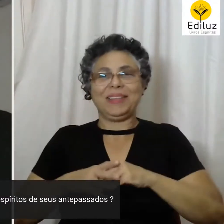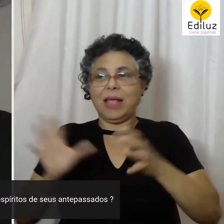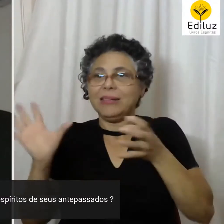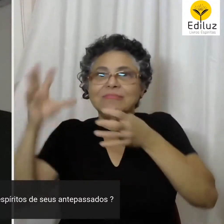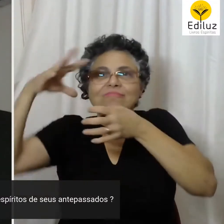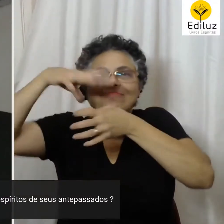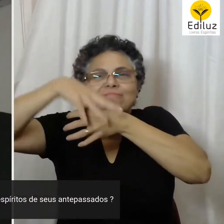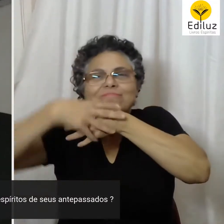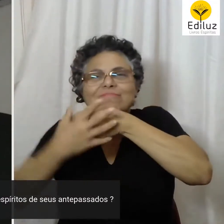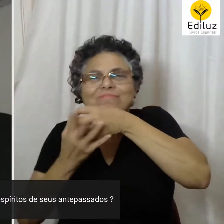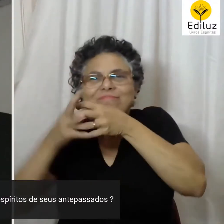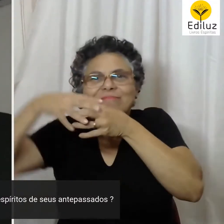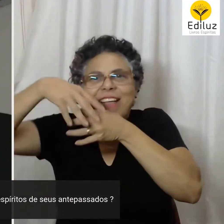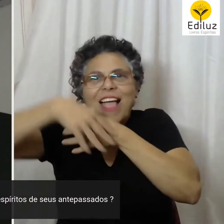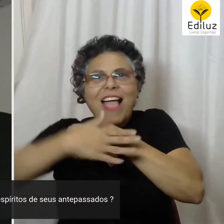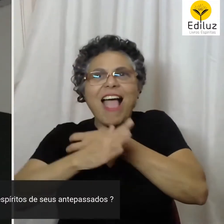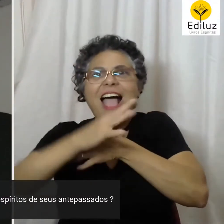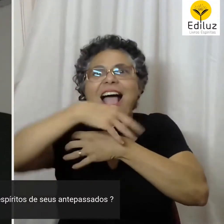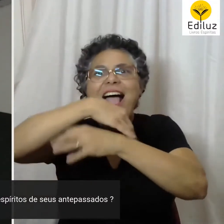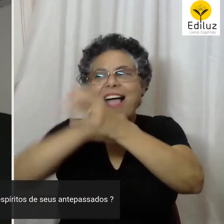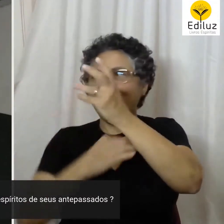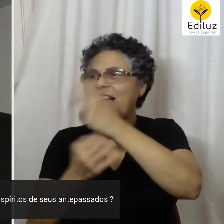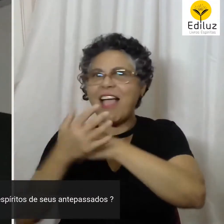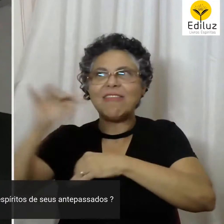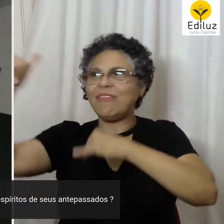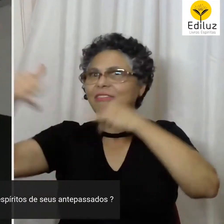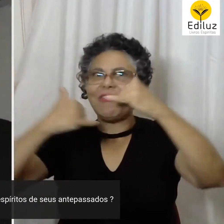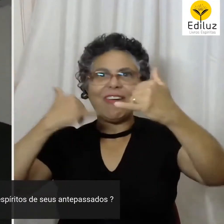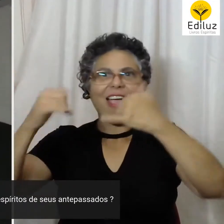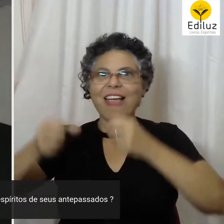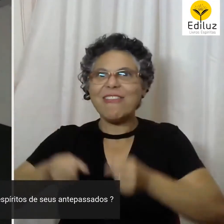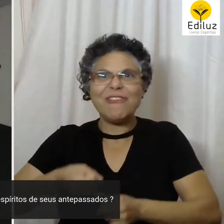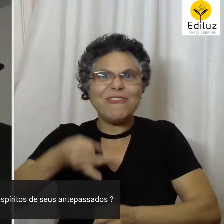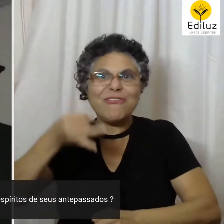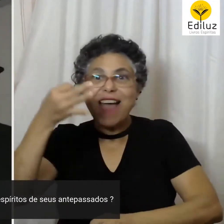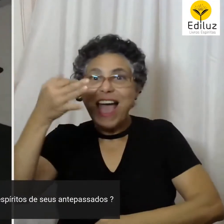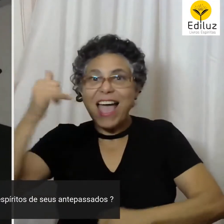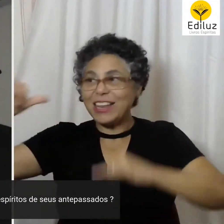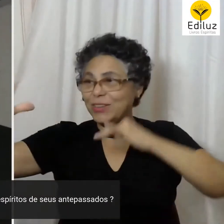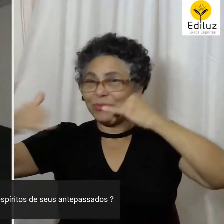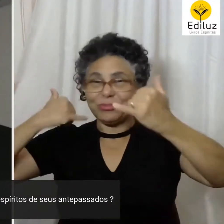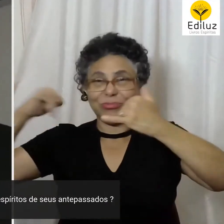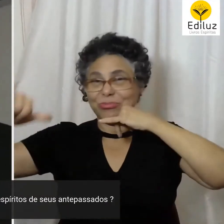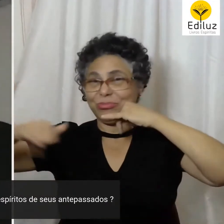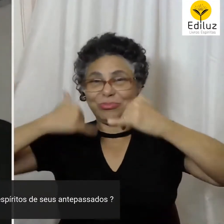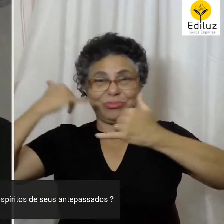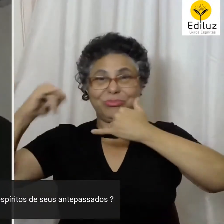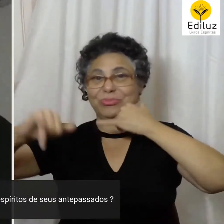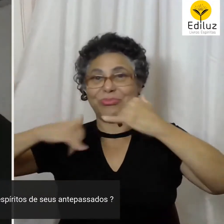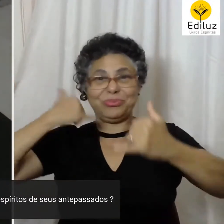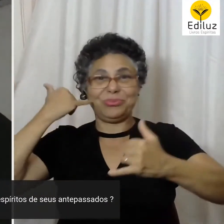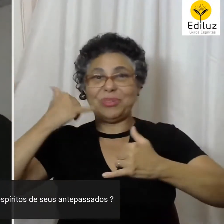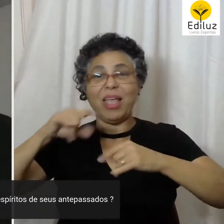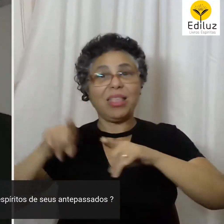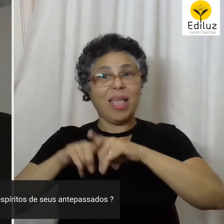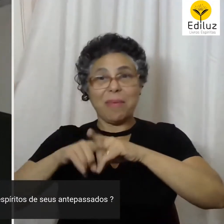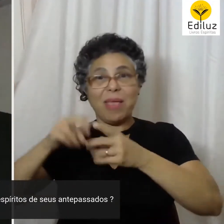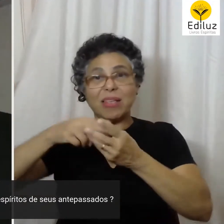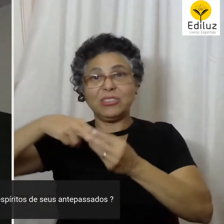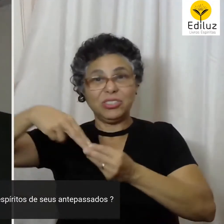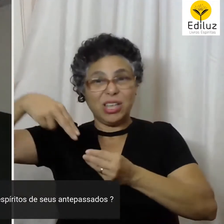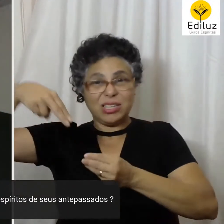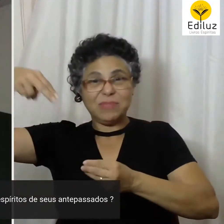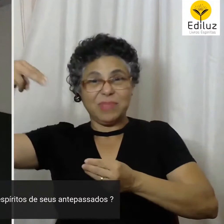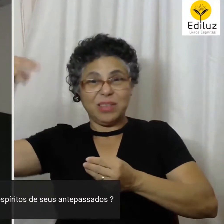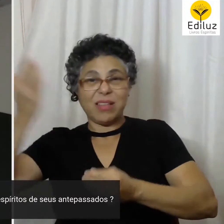emanadas de todas as fontes, inclusive de outros espíritos, inclusive daqueles espíritos que nos